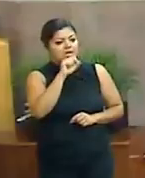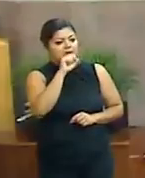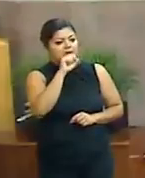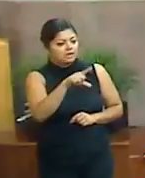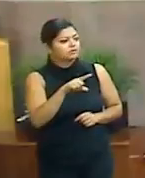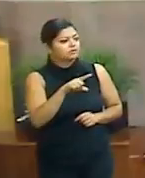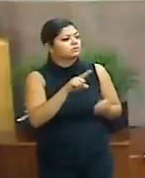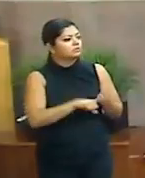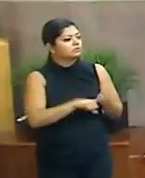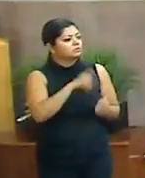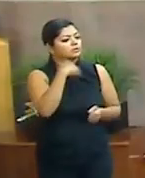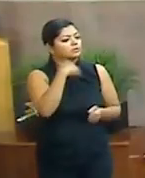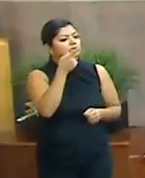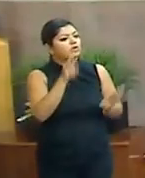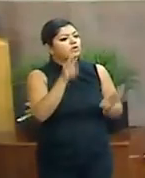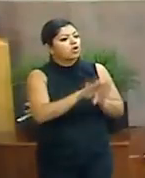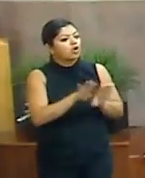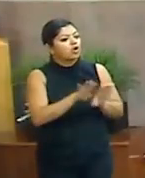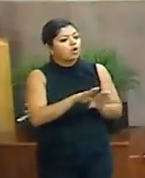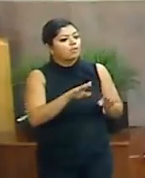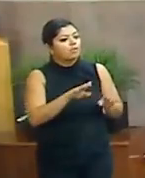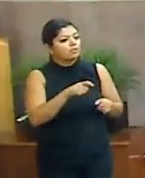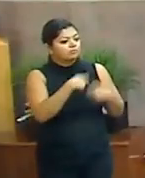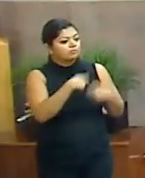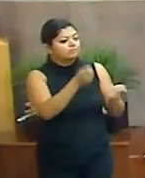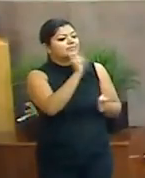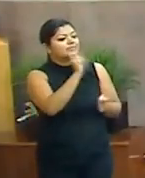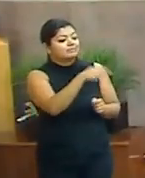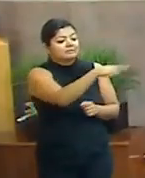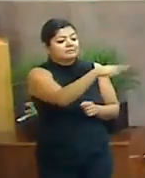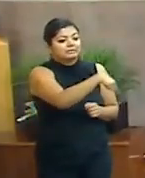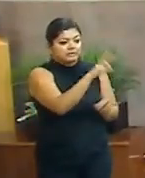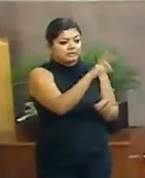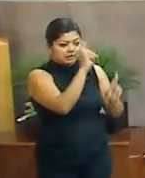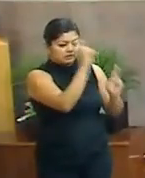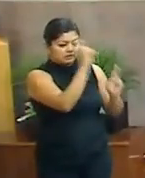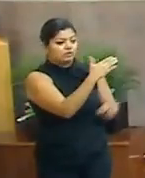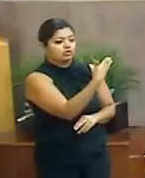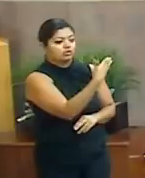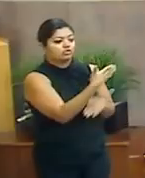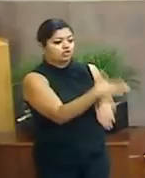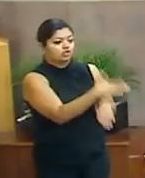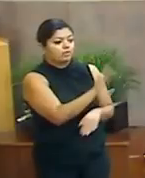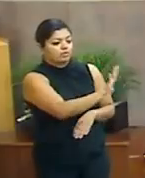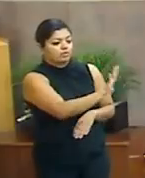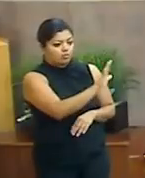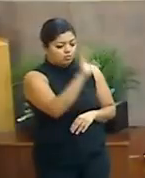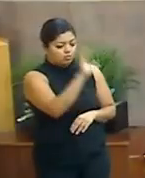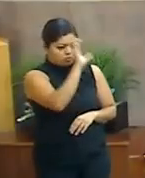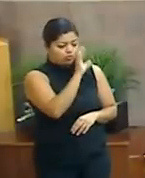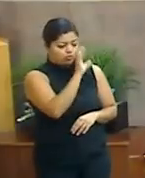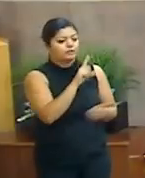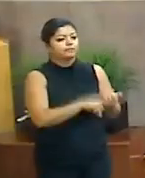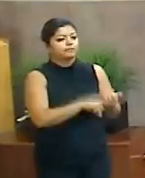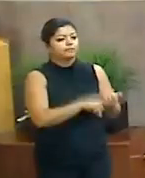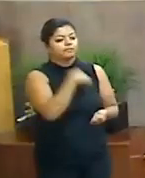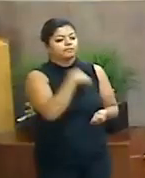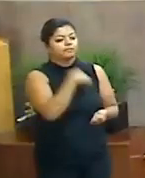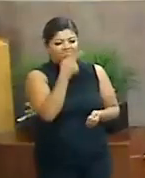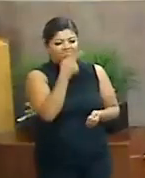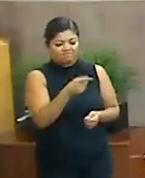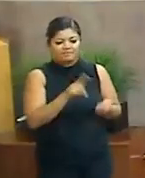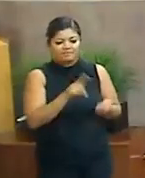para abordar el asunto contra perspectiva intercultural en cuanto a los árabes dirigidos a controvertir la